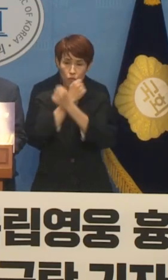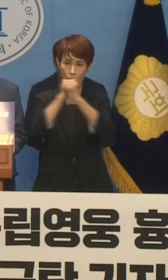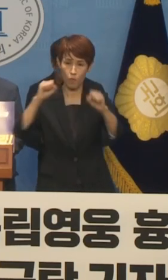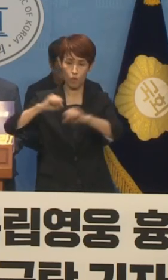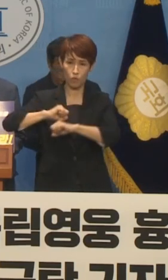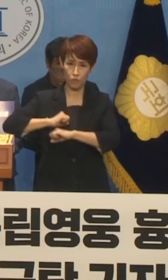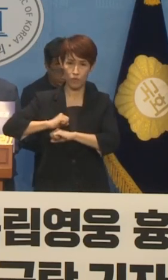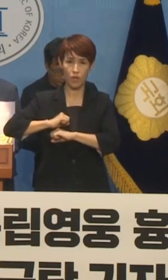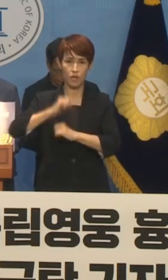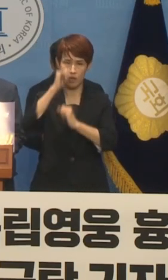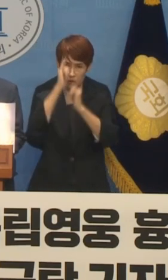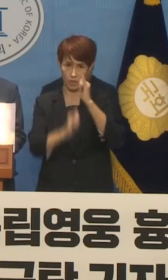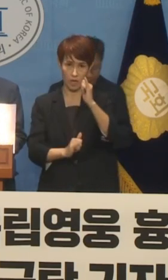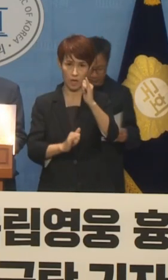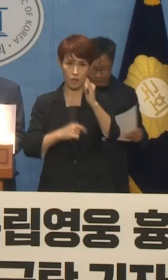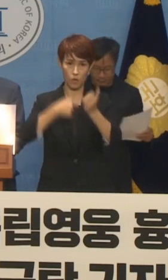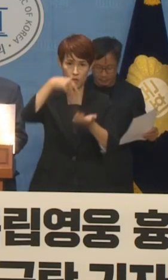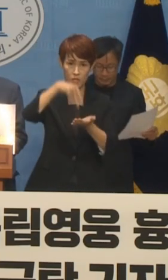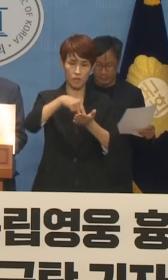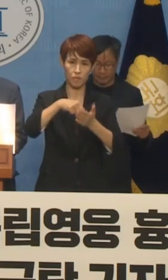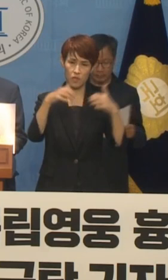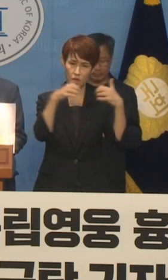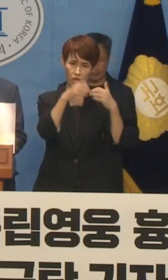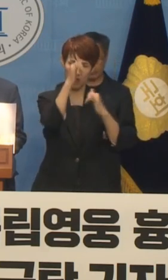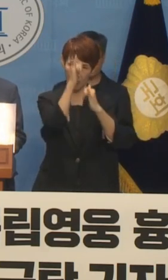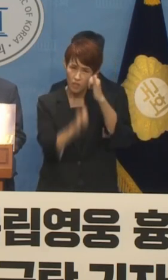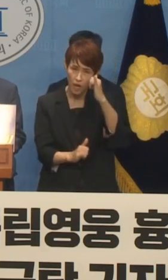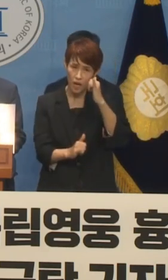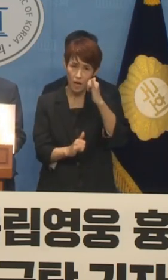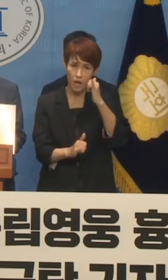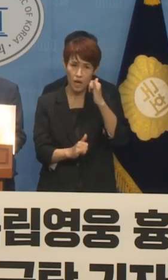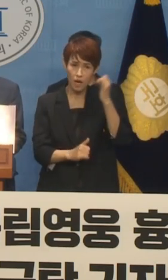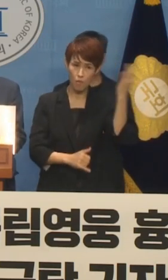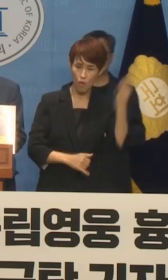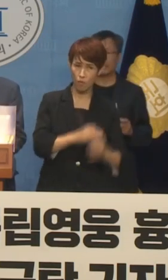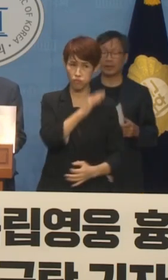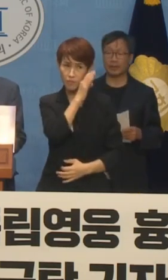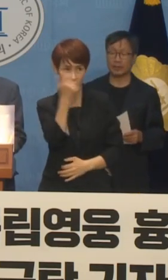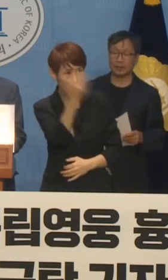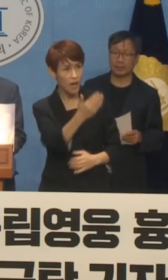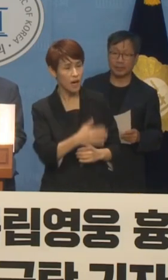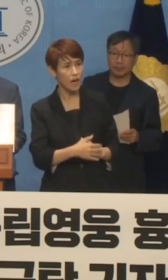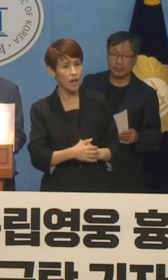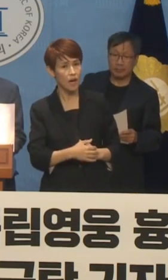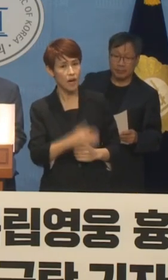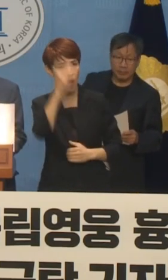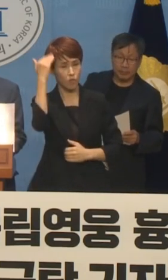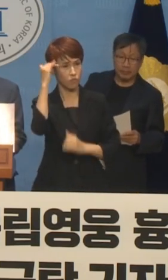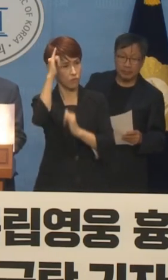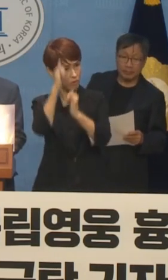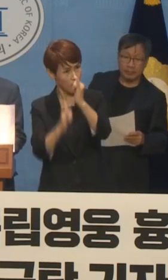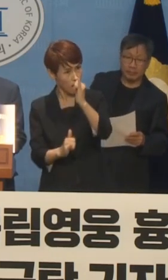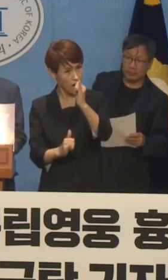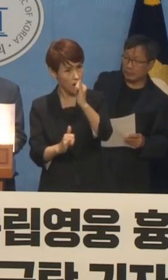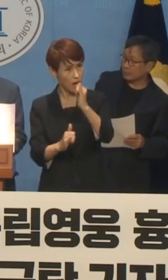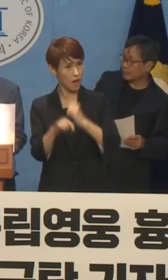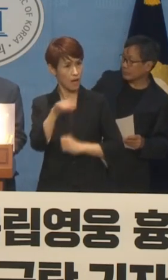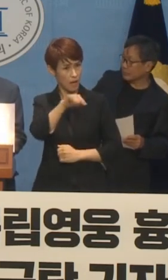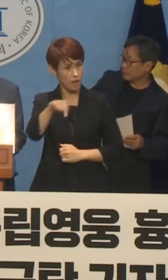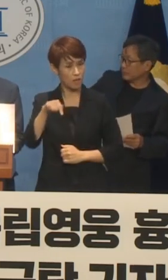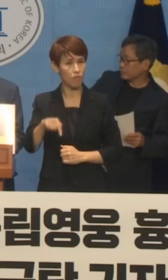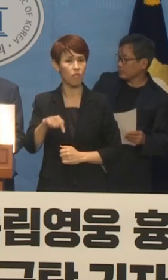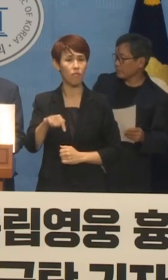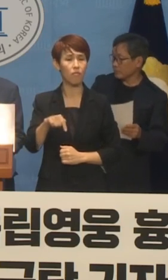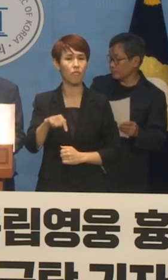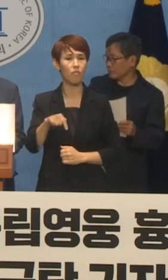독립운동과 독립전쟁의 역사 그렇게 부끄럽습니까? 그렇게 대한민국의 역사에서, 대한민국 국군의